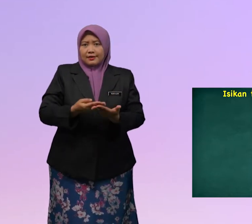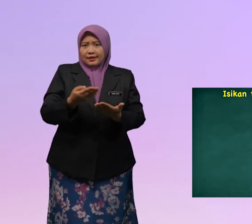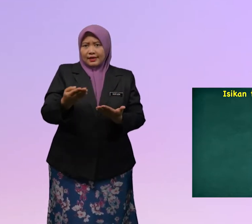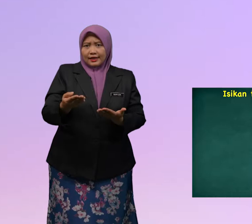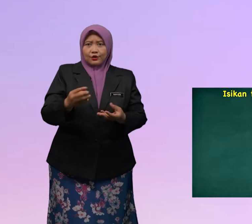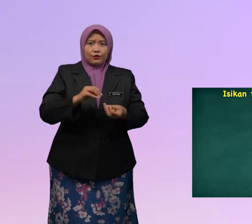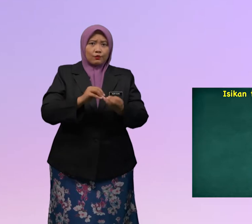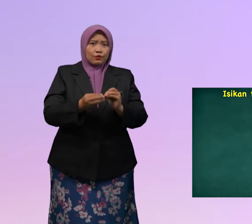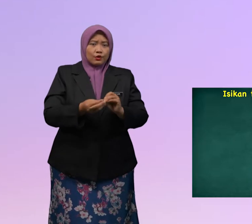Diberi nombor